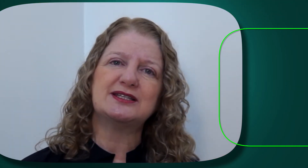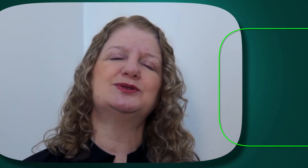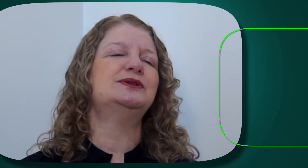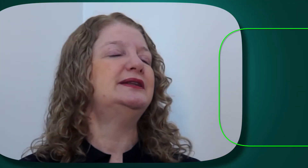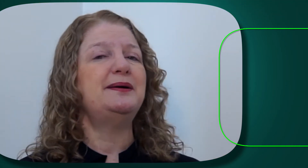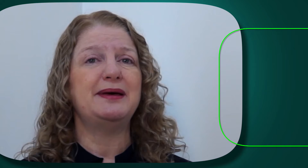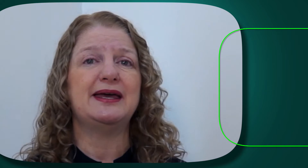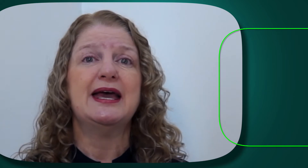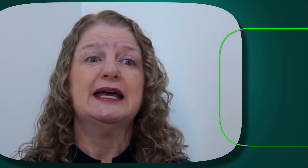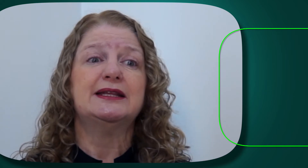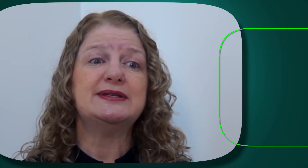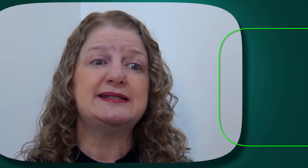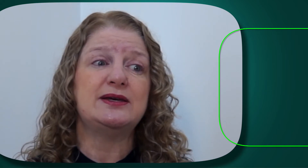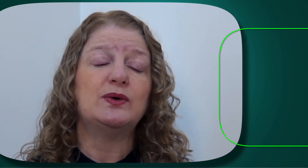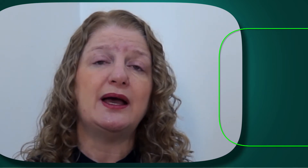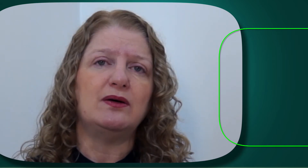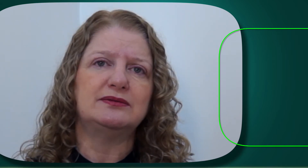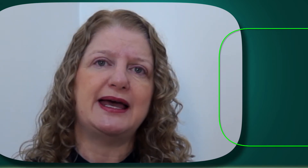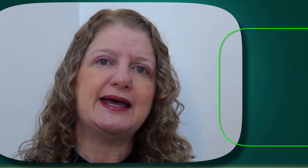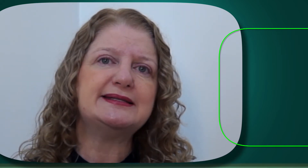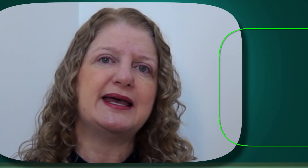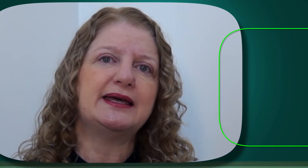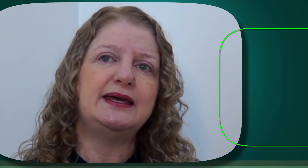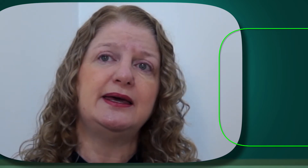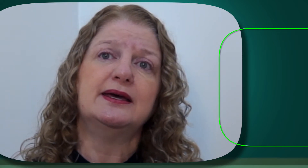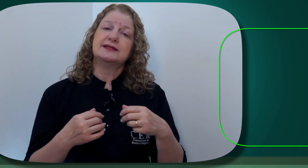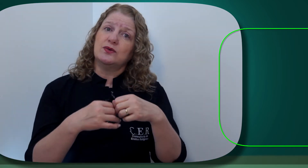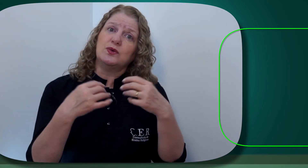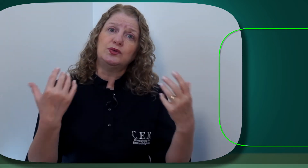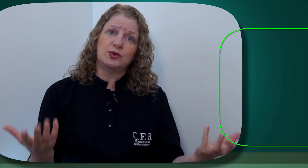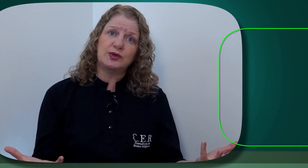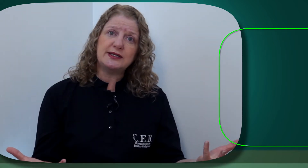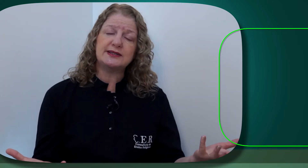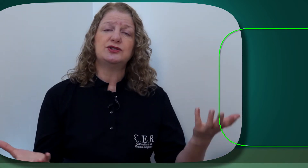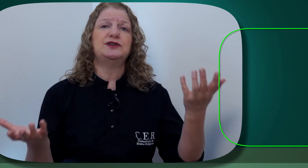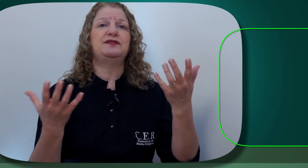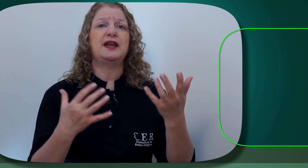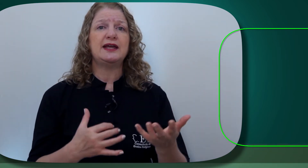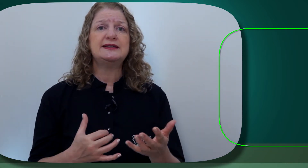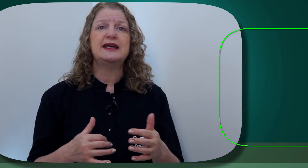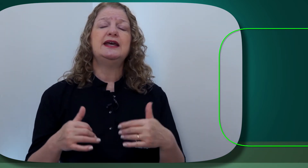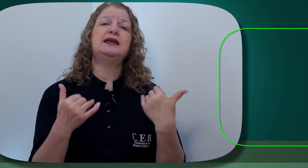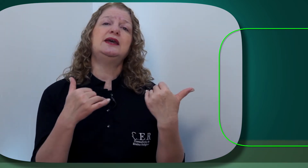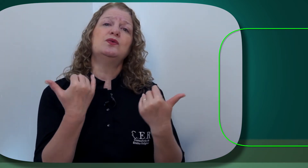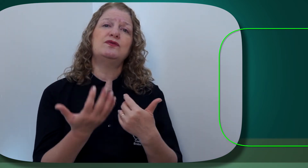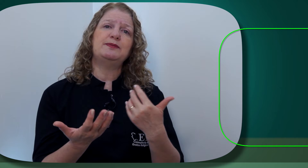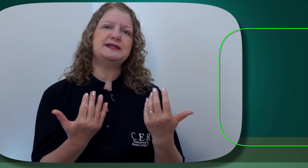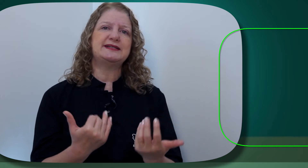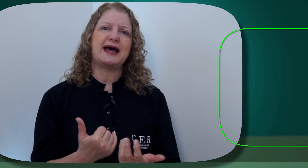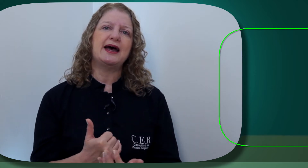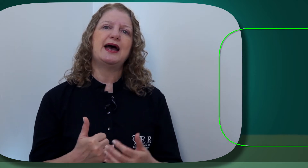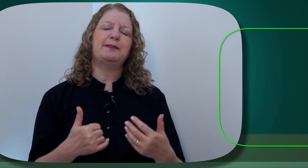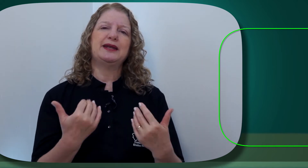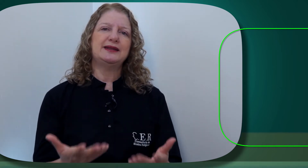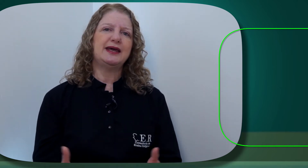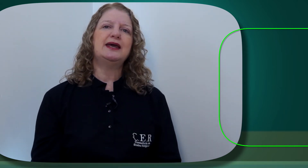surda também. Então, assim, o que acontece é que são culturas diferentes e que um vai precisar aprender